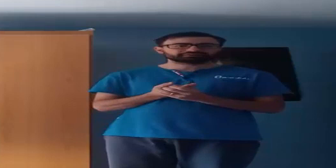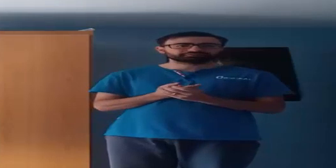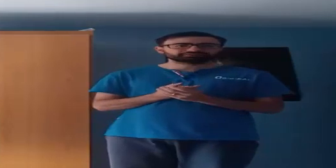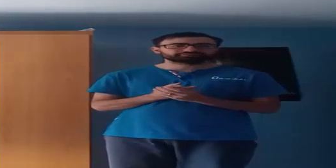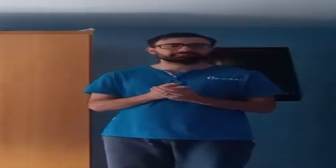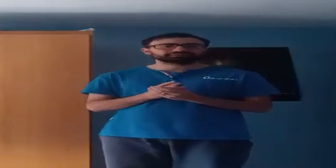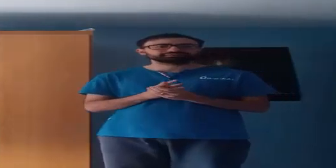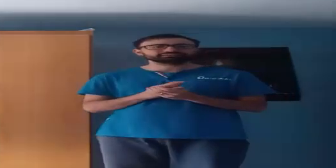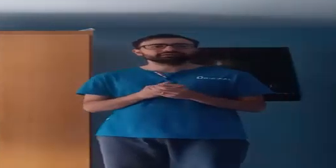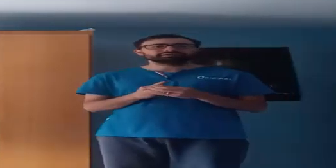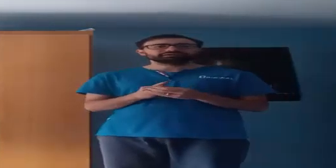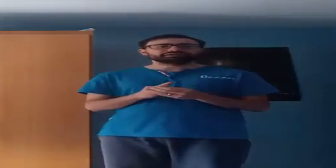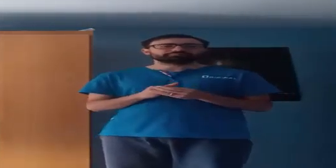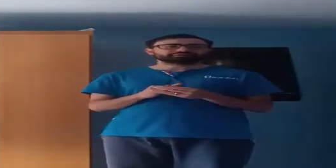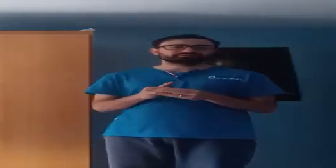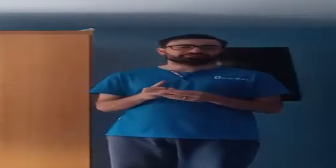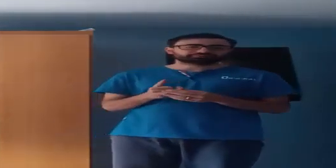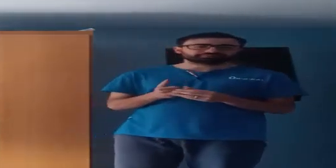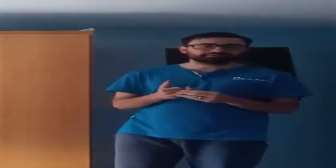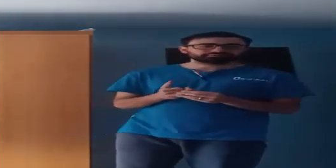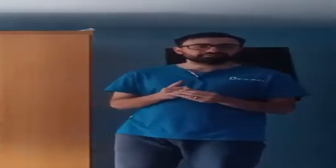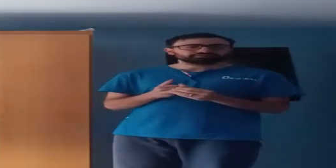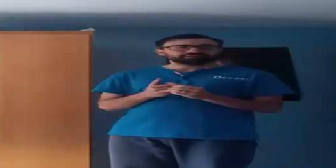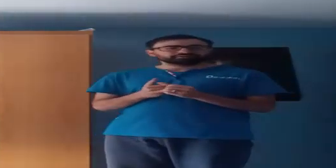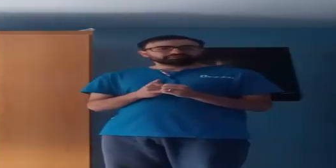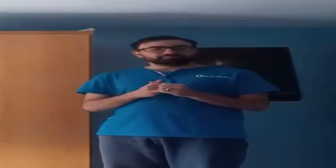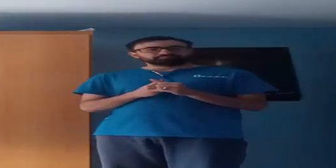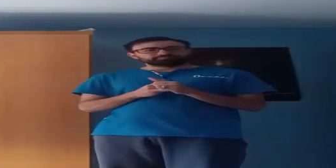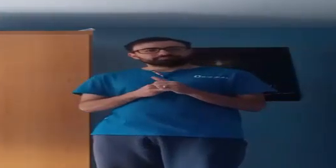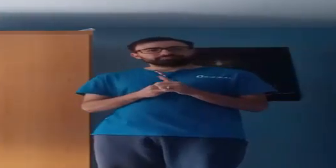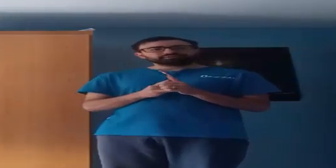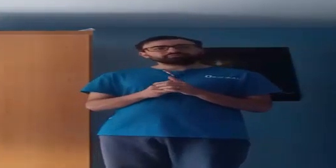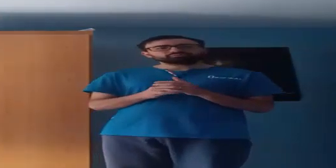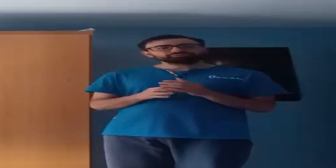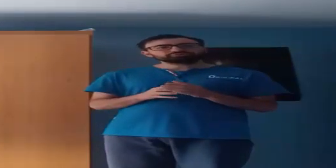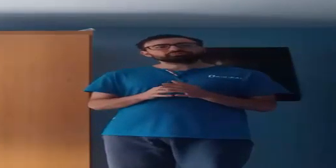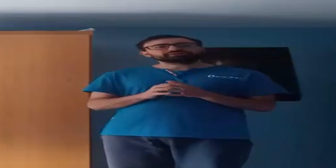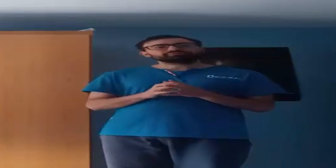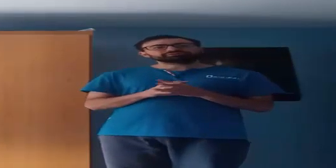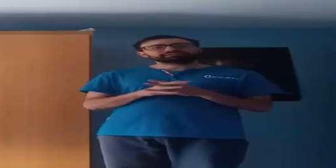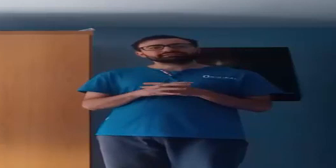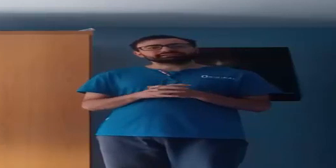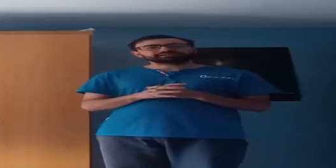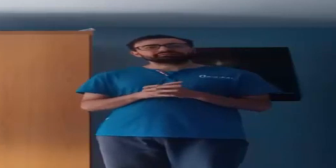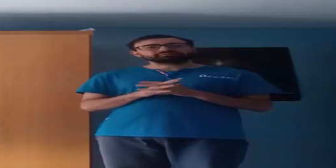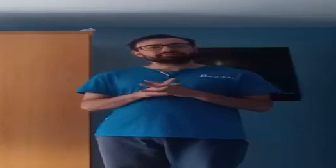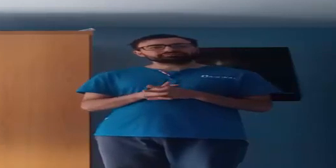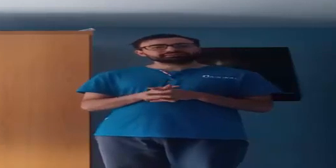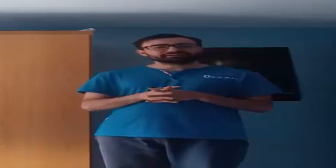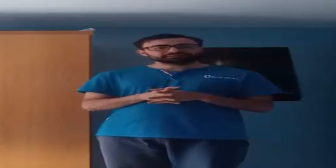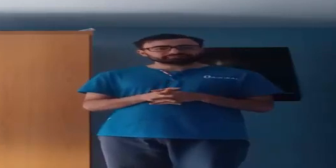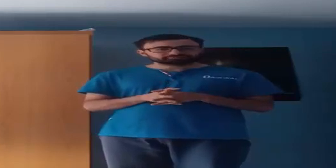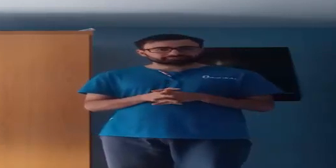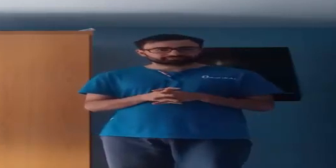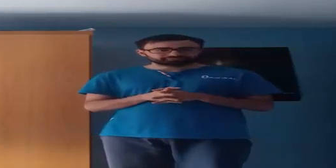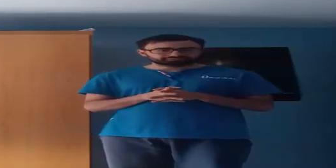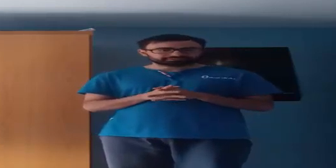estaban también allí, el perro Cerbero. Pero justo cuando están llegando al final